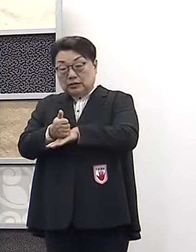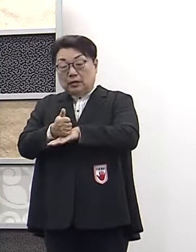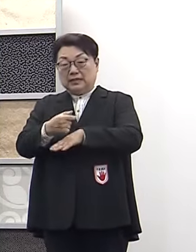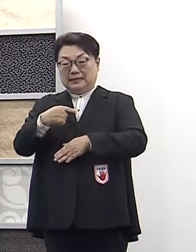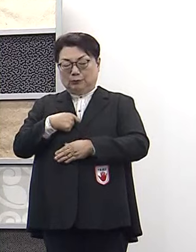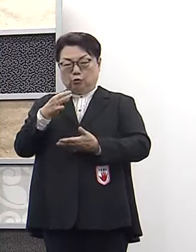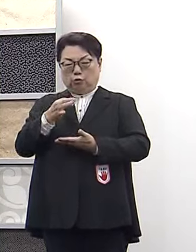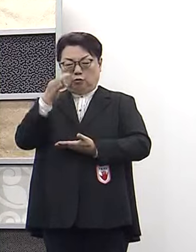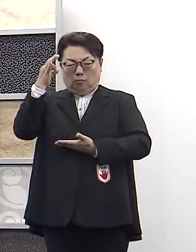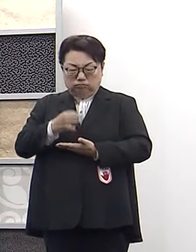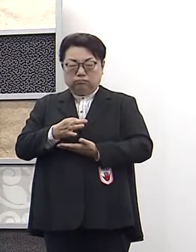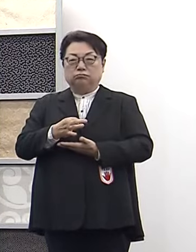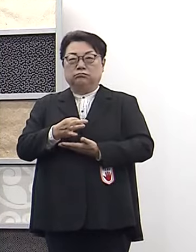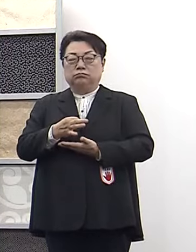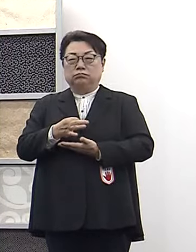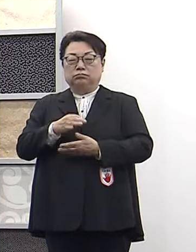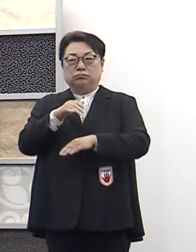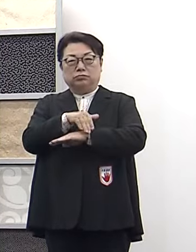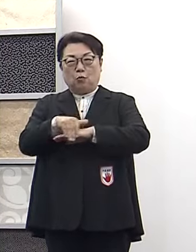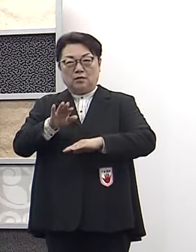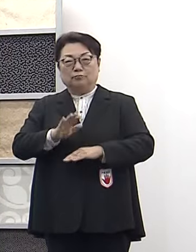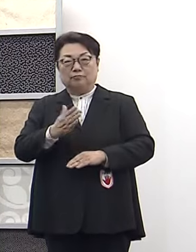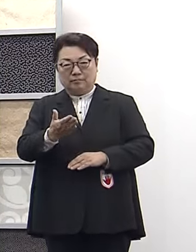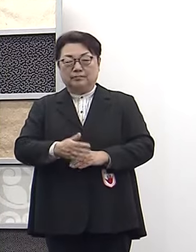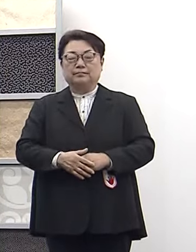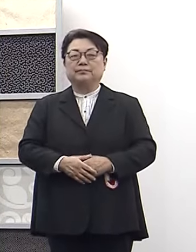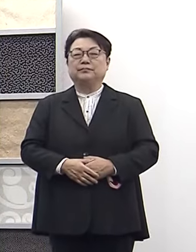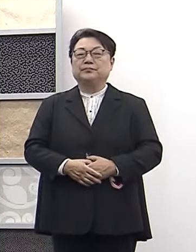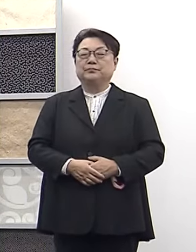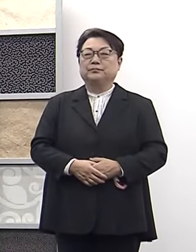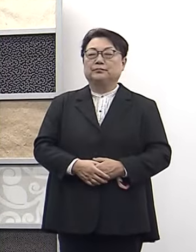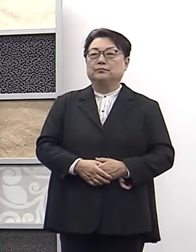に課すお考えはありますでしょうか。